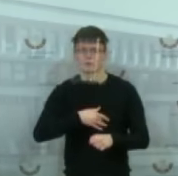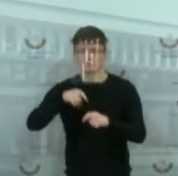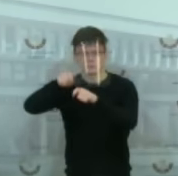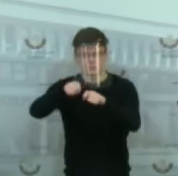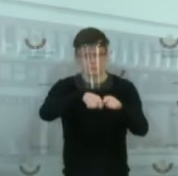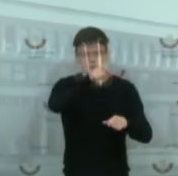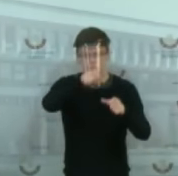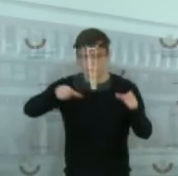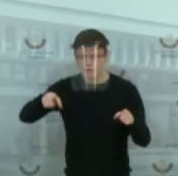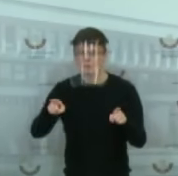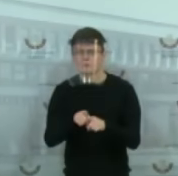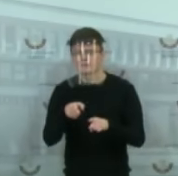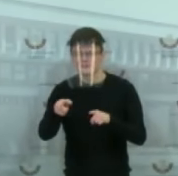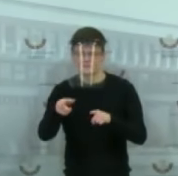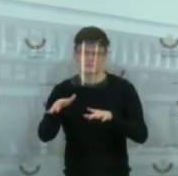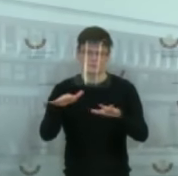valdyti šią situaciją?